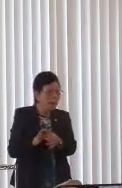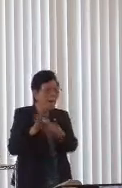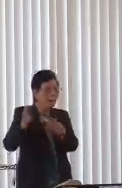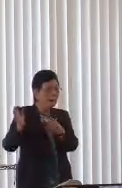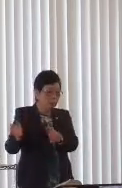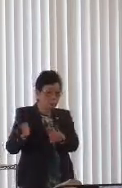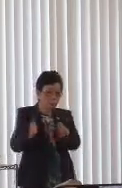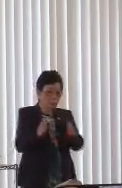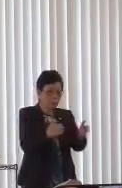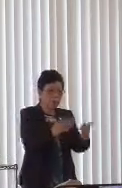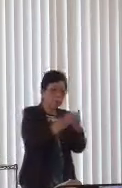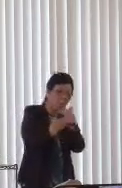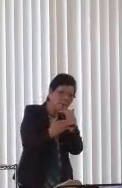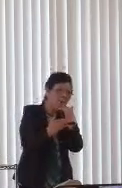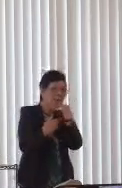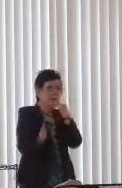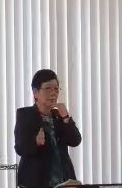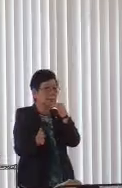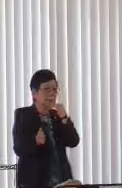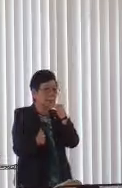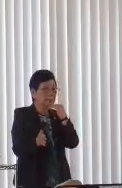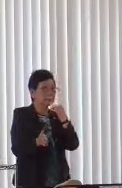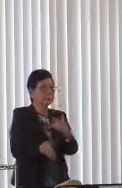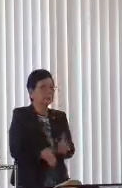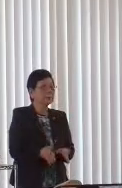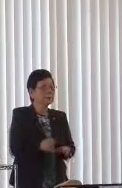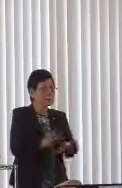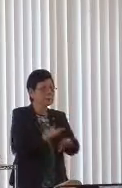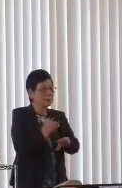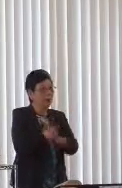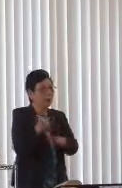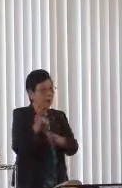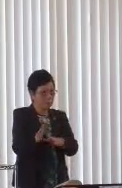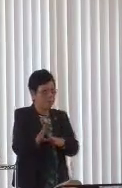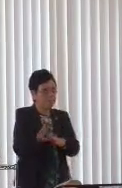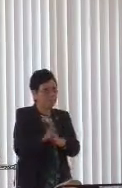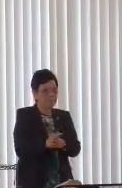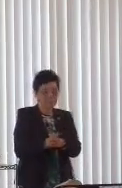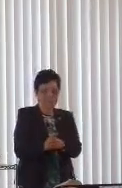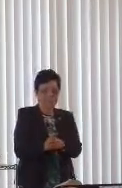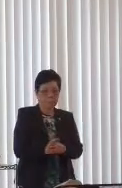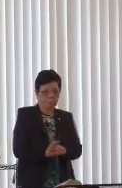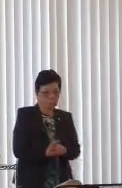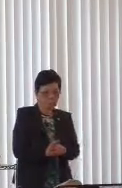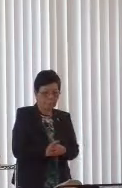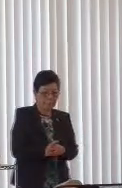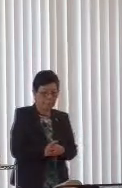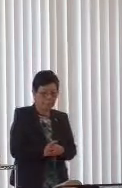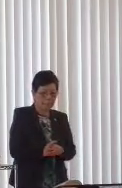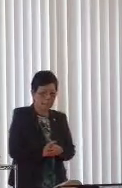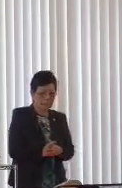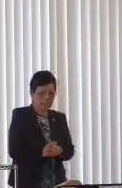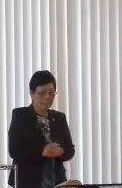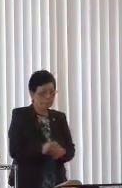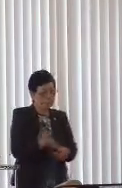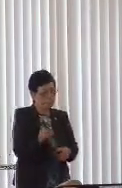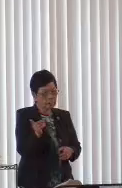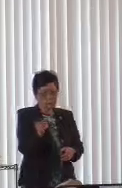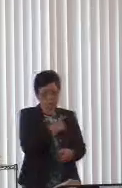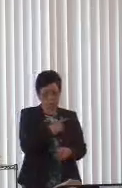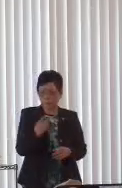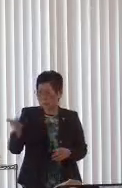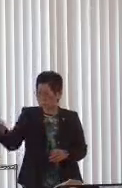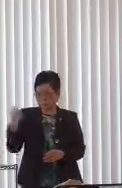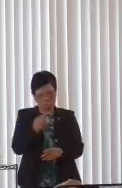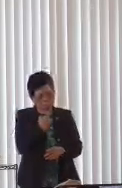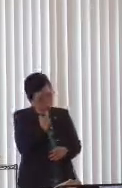をして待っていなさい。でここで私が一番疑問に思ったのは、じ